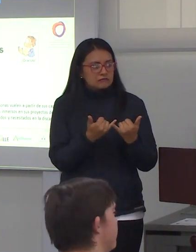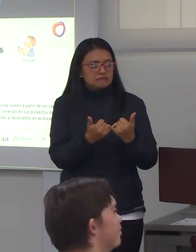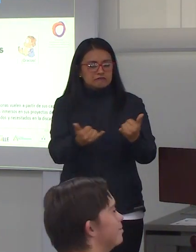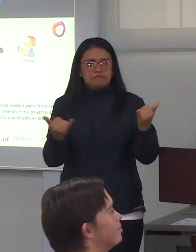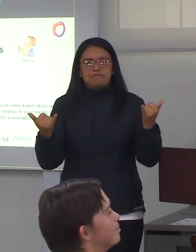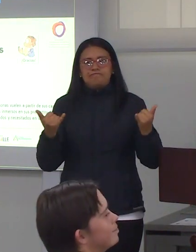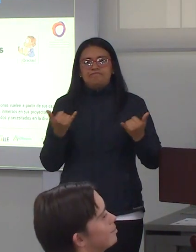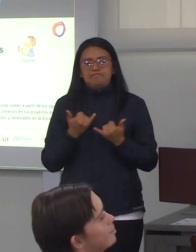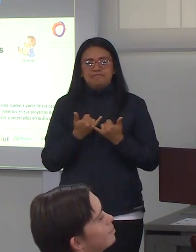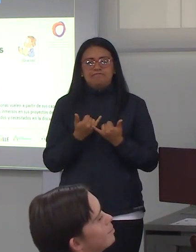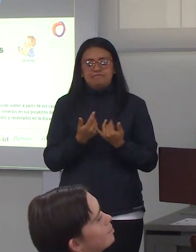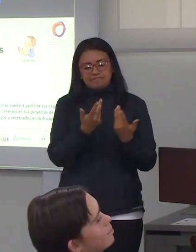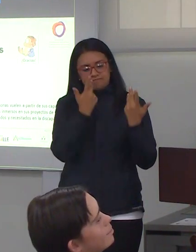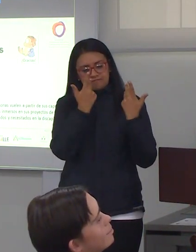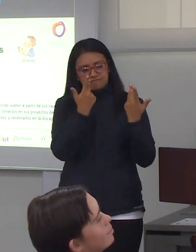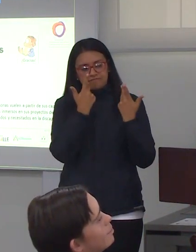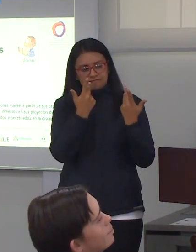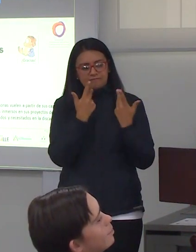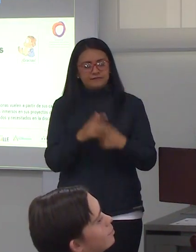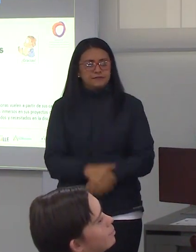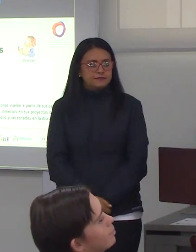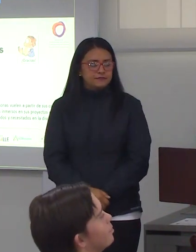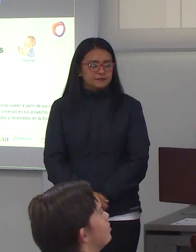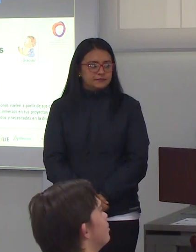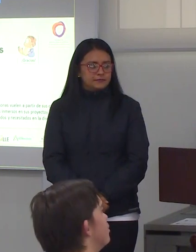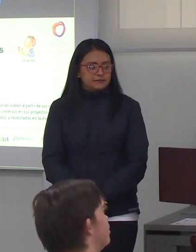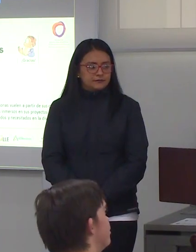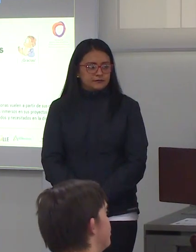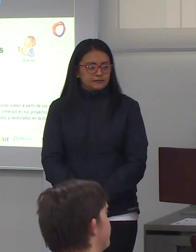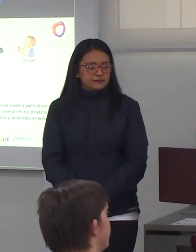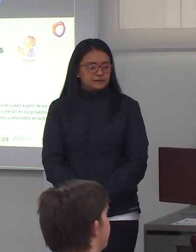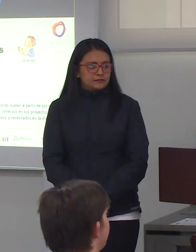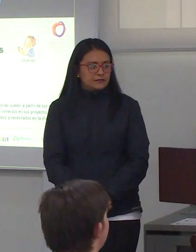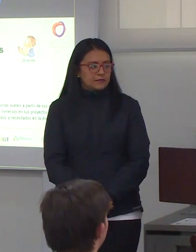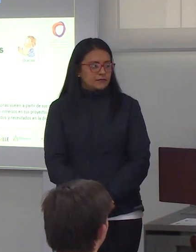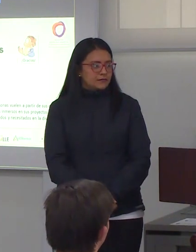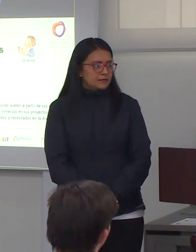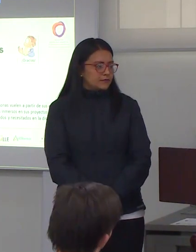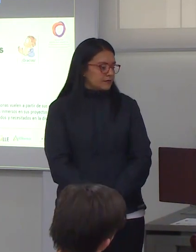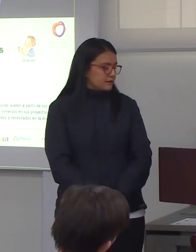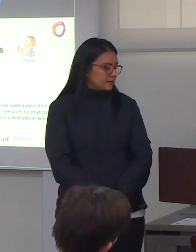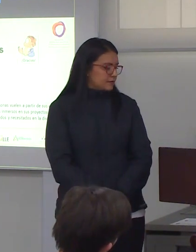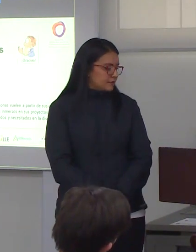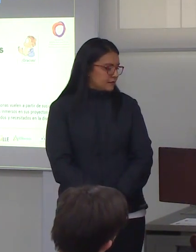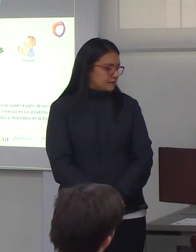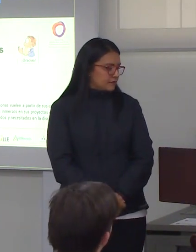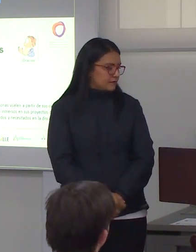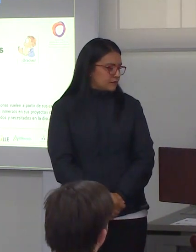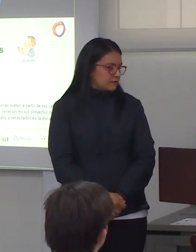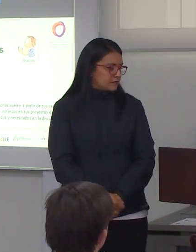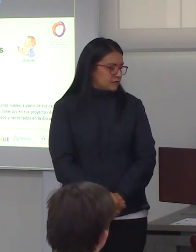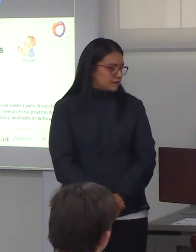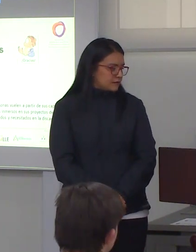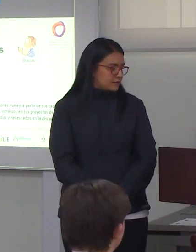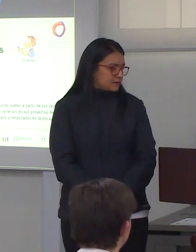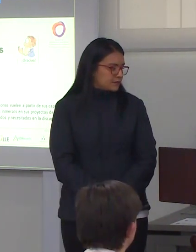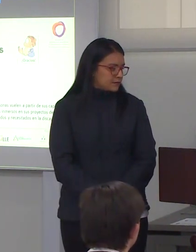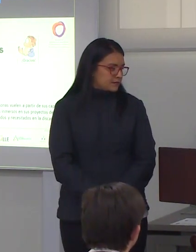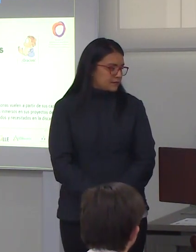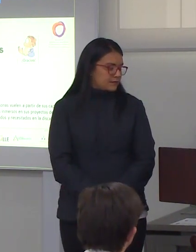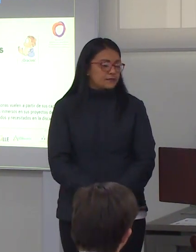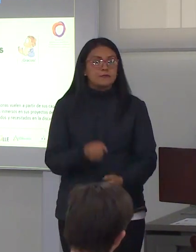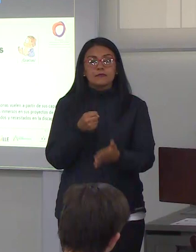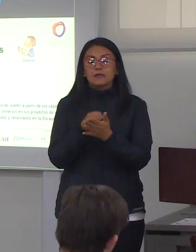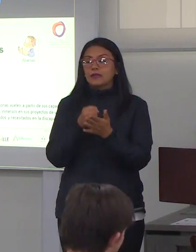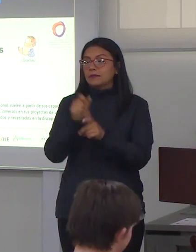que nos ha enseñado en 20 escasos minutos Jorge Iván muchas gracias insistirles a